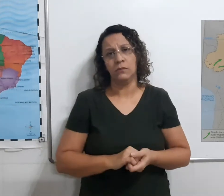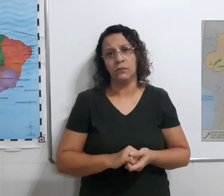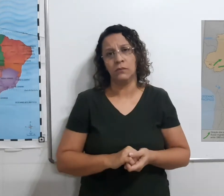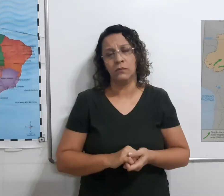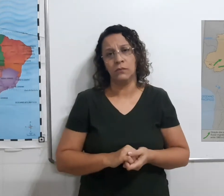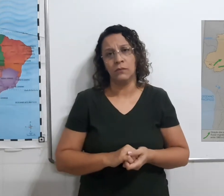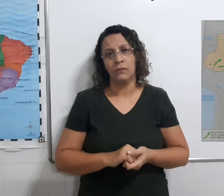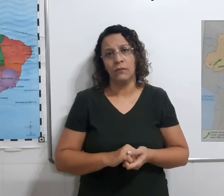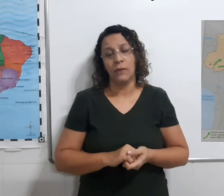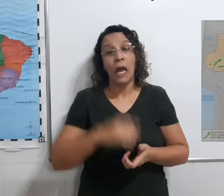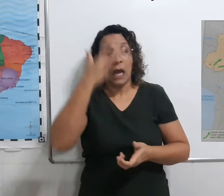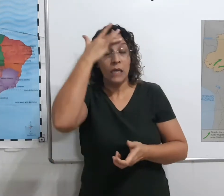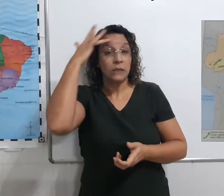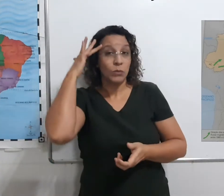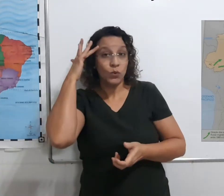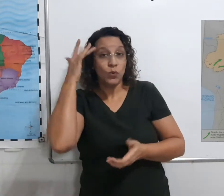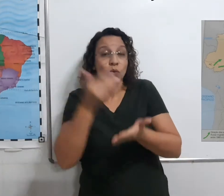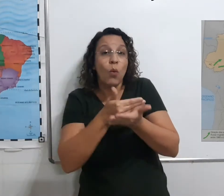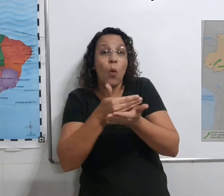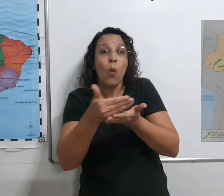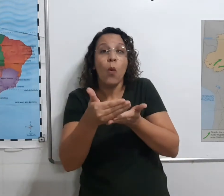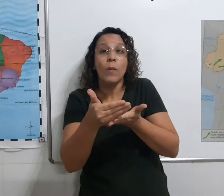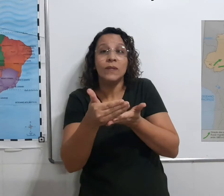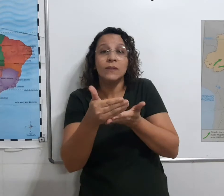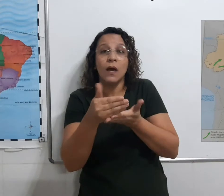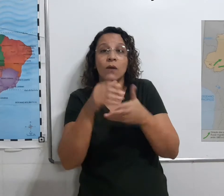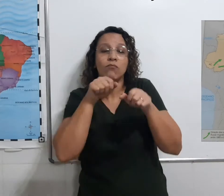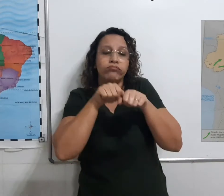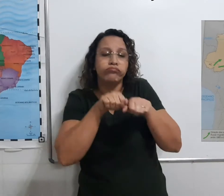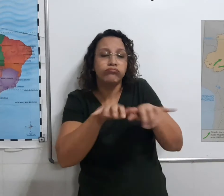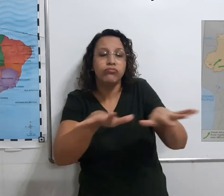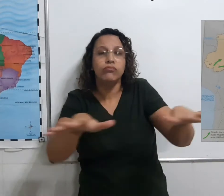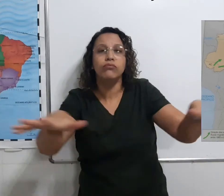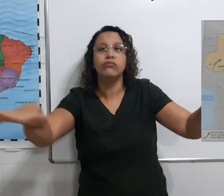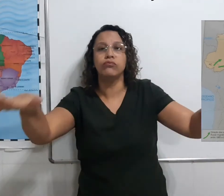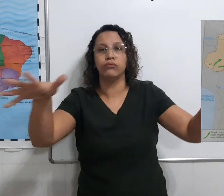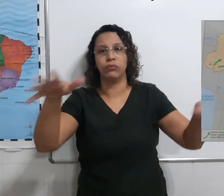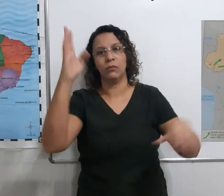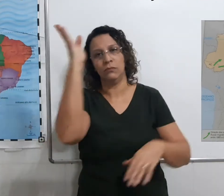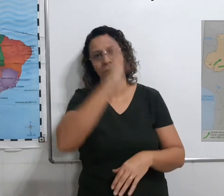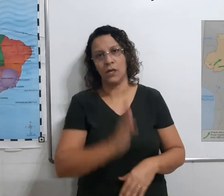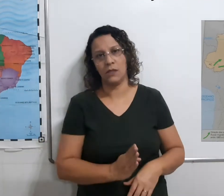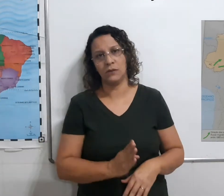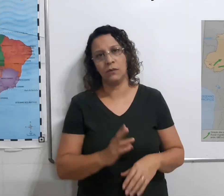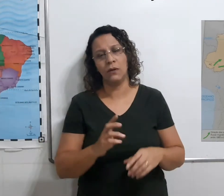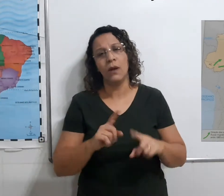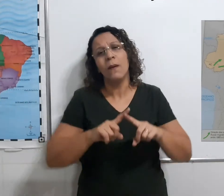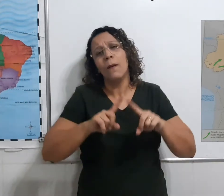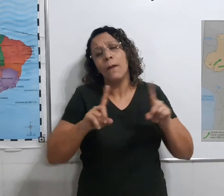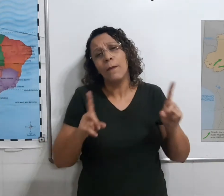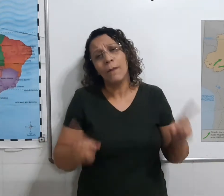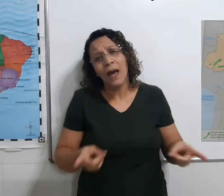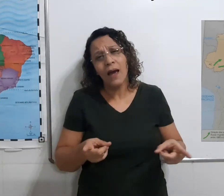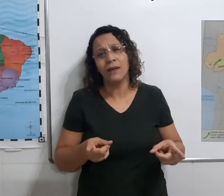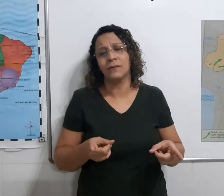As pessoas começaram a povoar o Brasil, mas aos poucos começaram